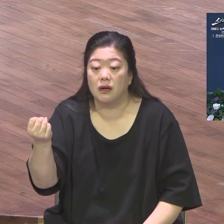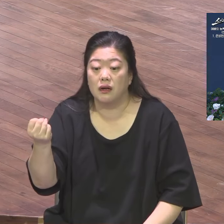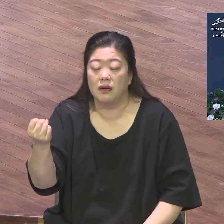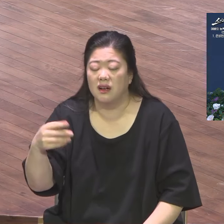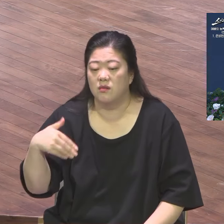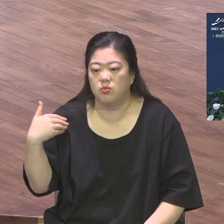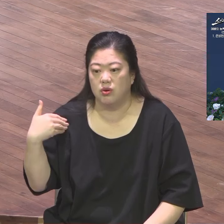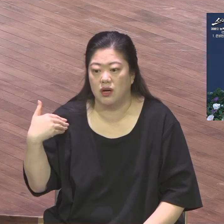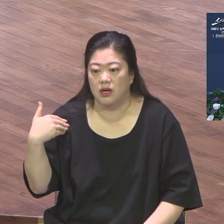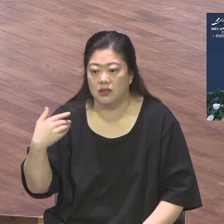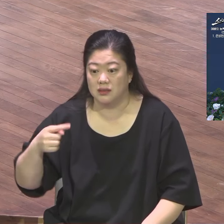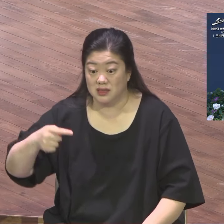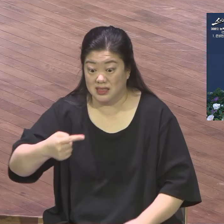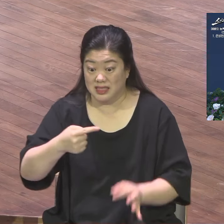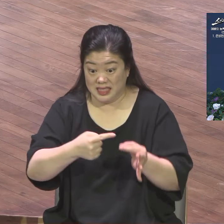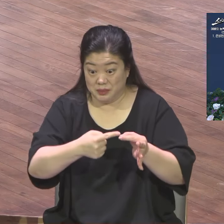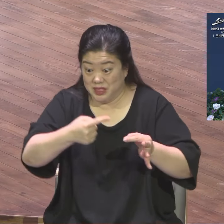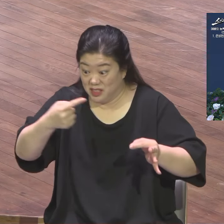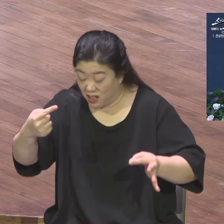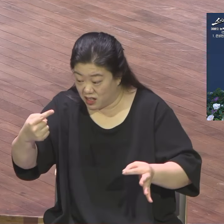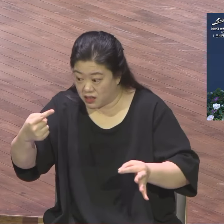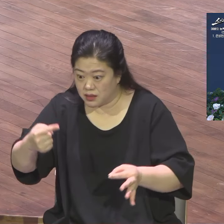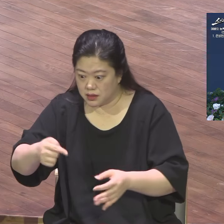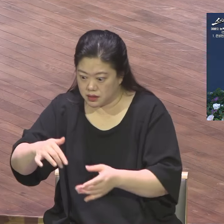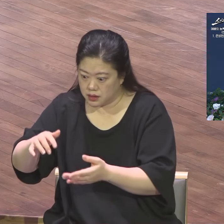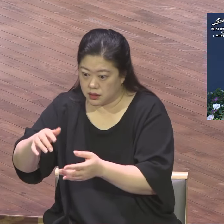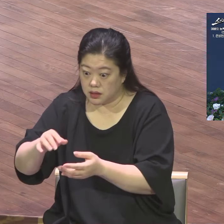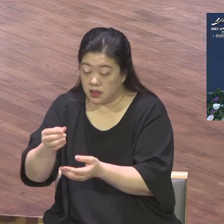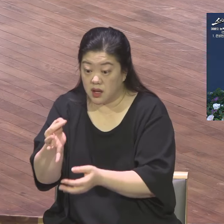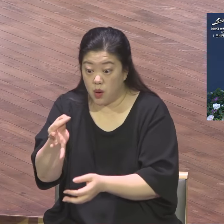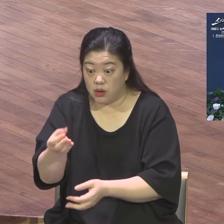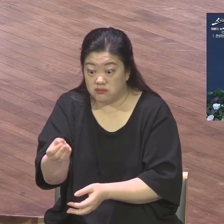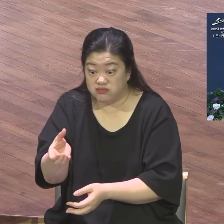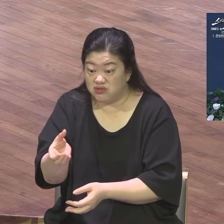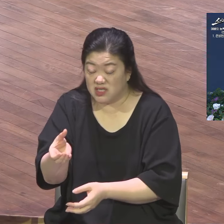음원 회장인데 언제나 40분 전 예배 전.